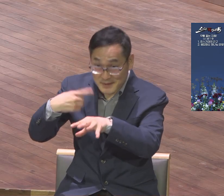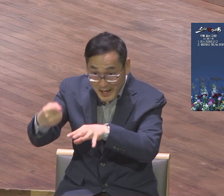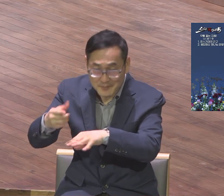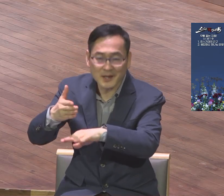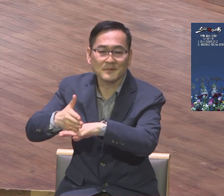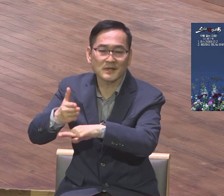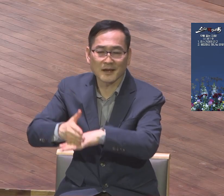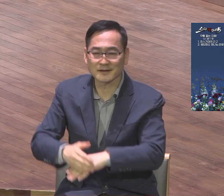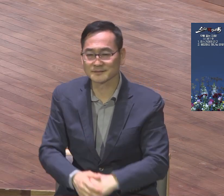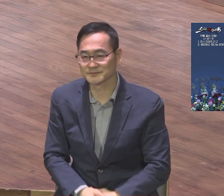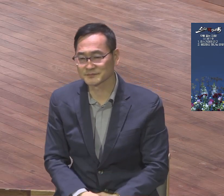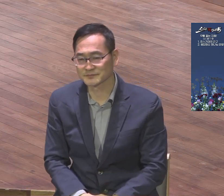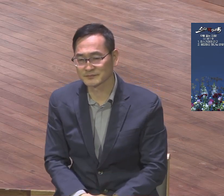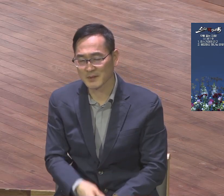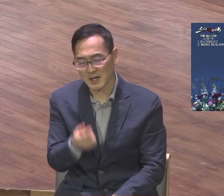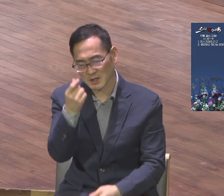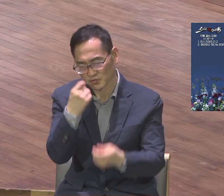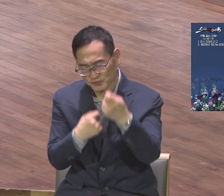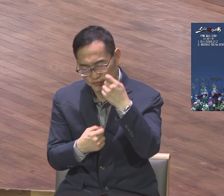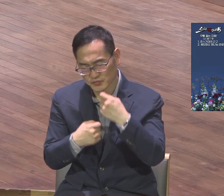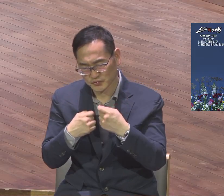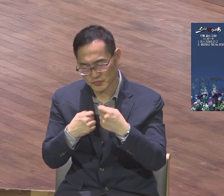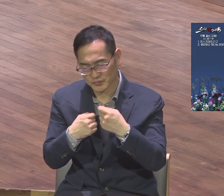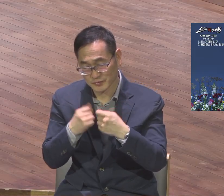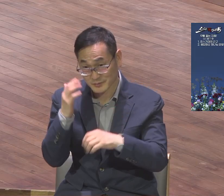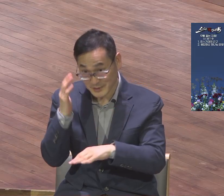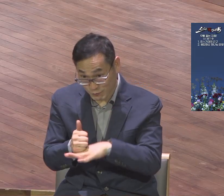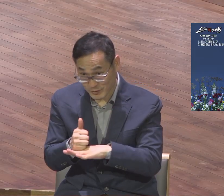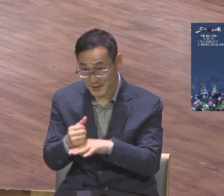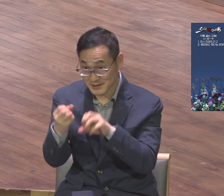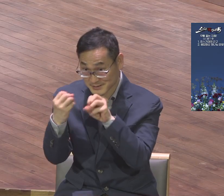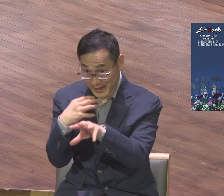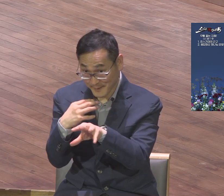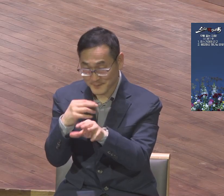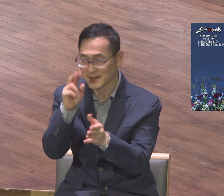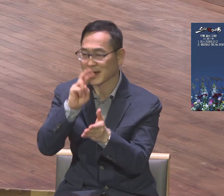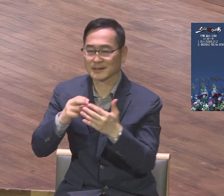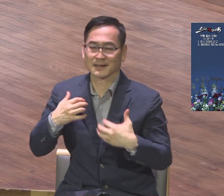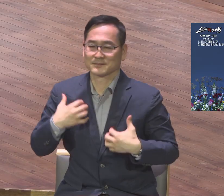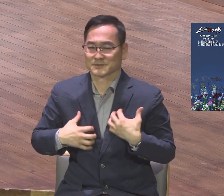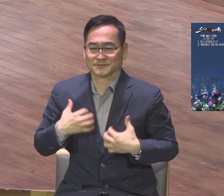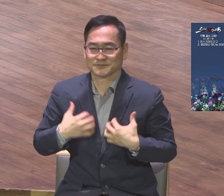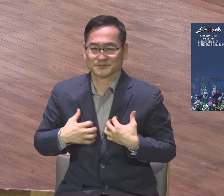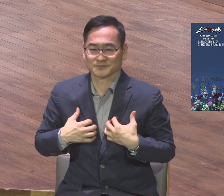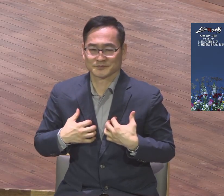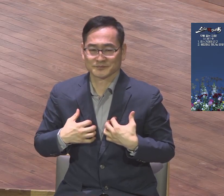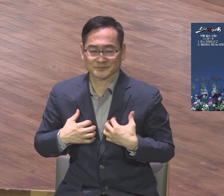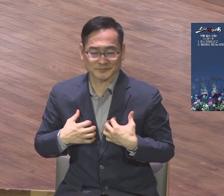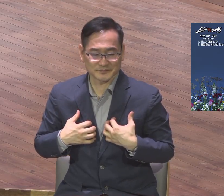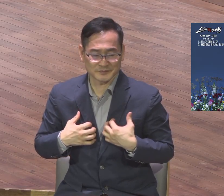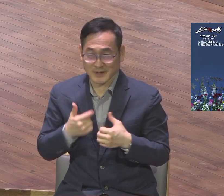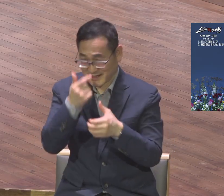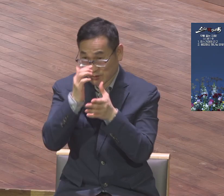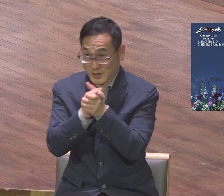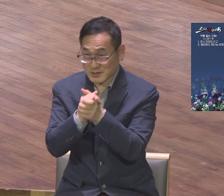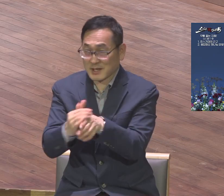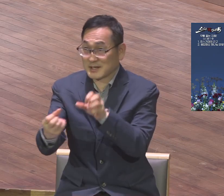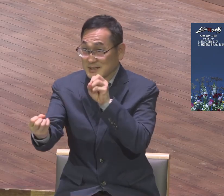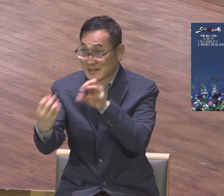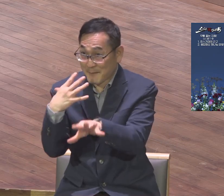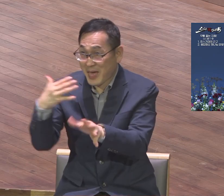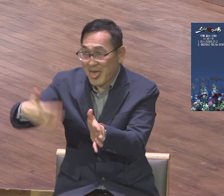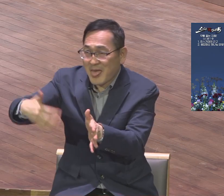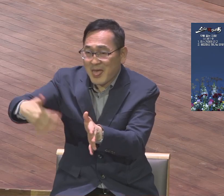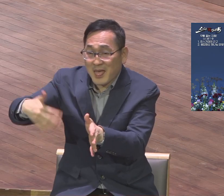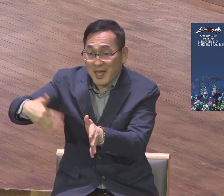눈물로 시작했는데 찬양으로 마무리가 되게 돼 있어. 기도했을 때 응답이 눈앞에 구체적으로 임하지